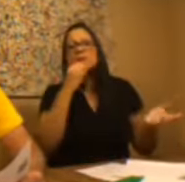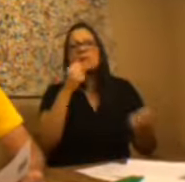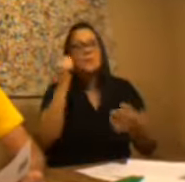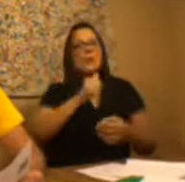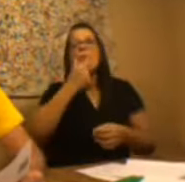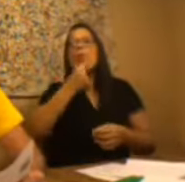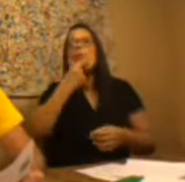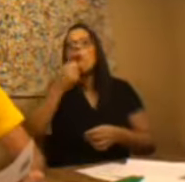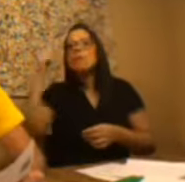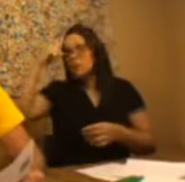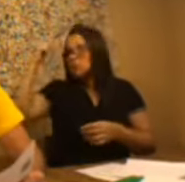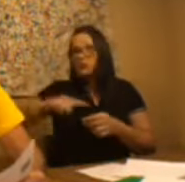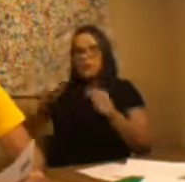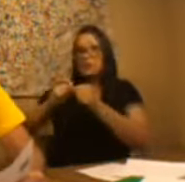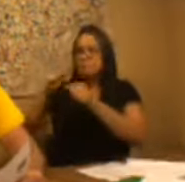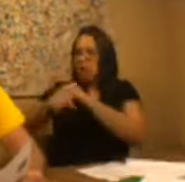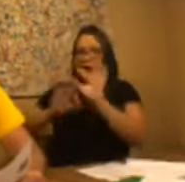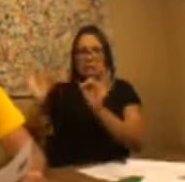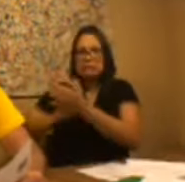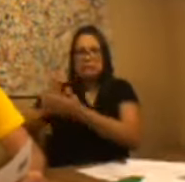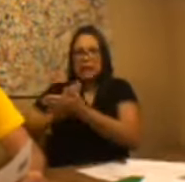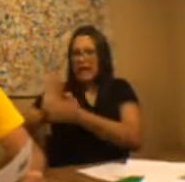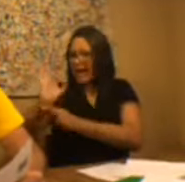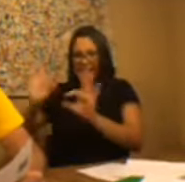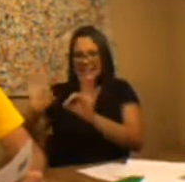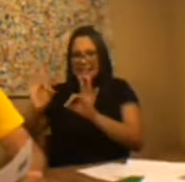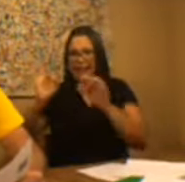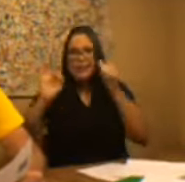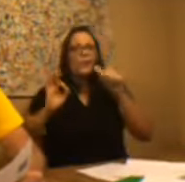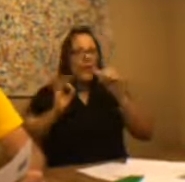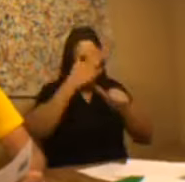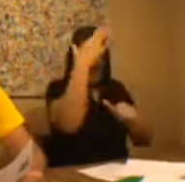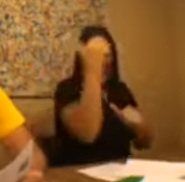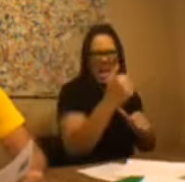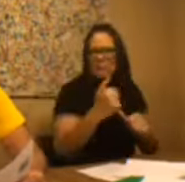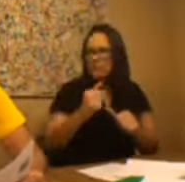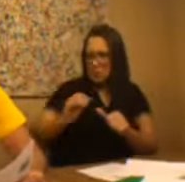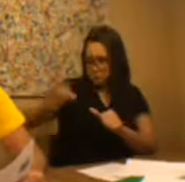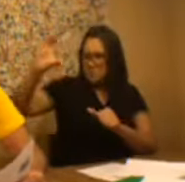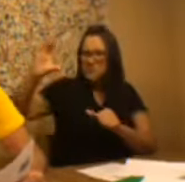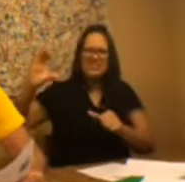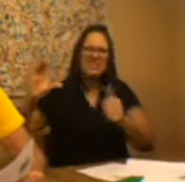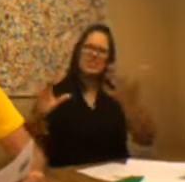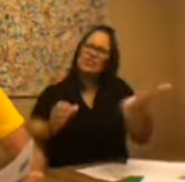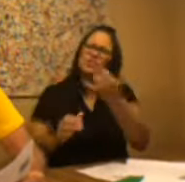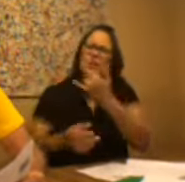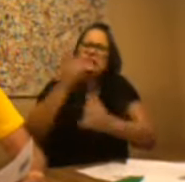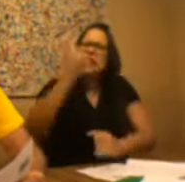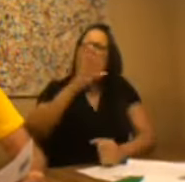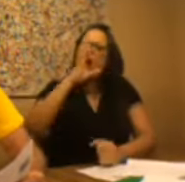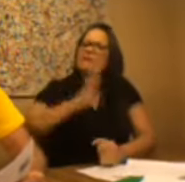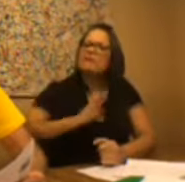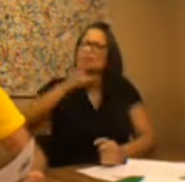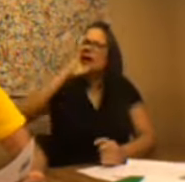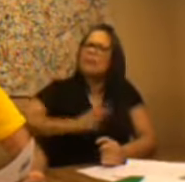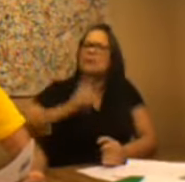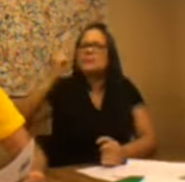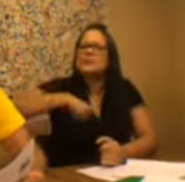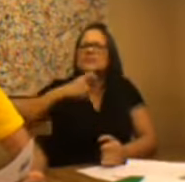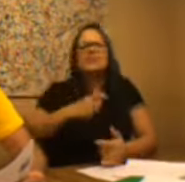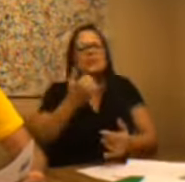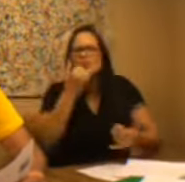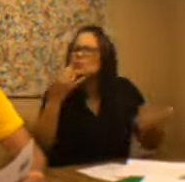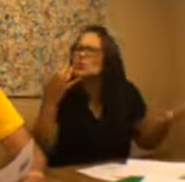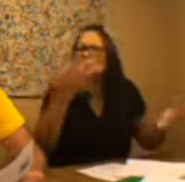a coisa bem feita com a mulher por exemplo está preparado para fazê la é o tempo tudo mentira em cima de mentiras é coisa de canalha